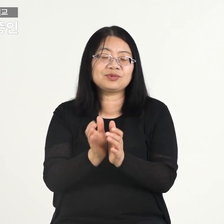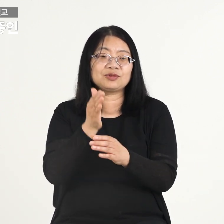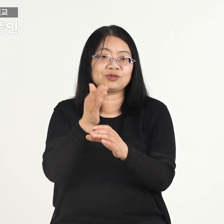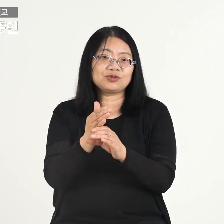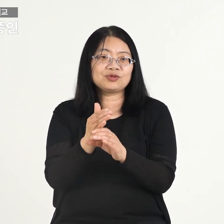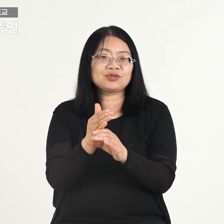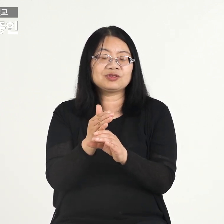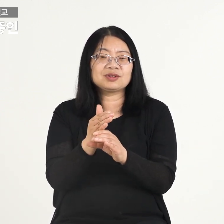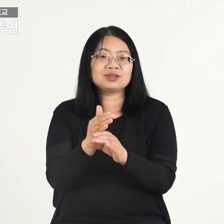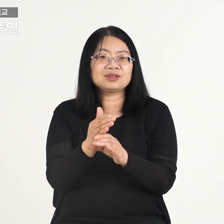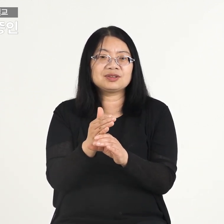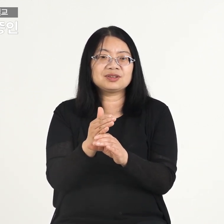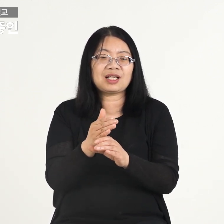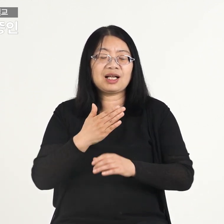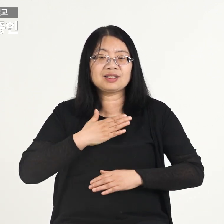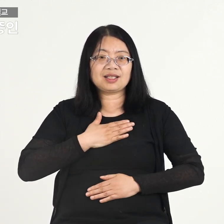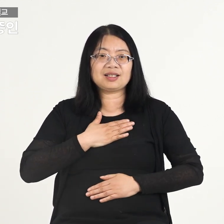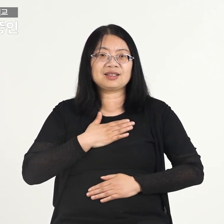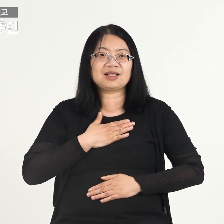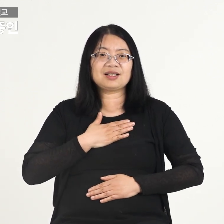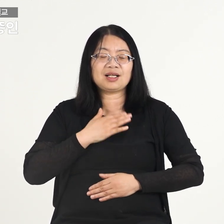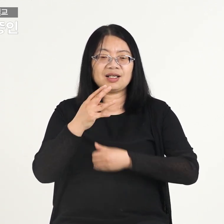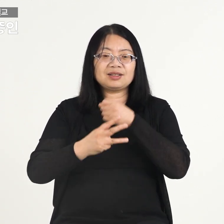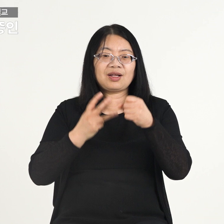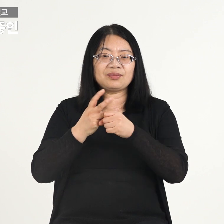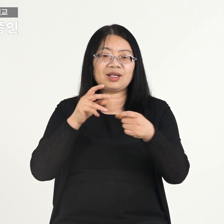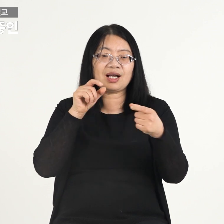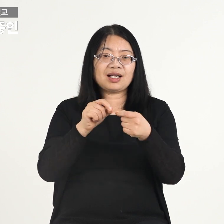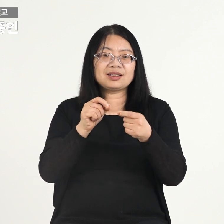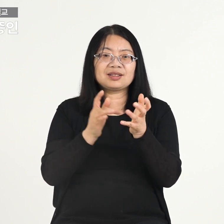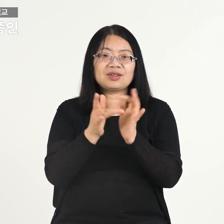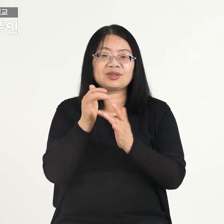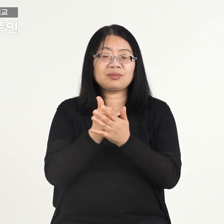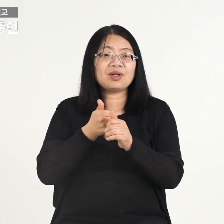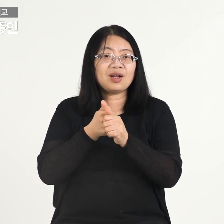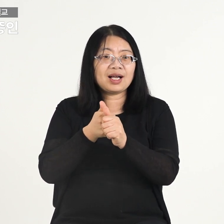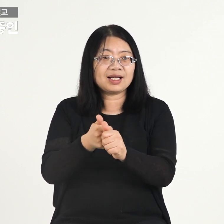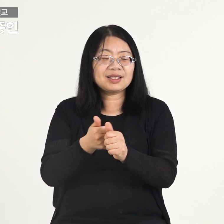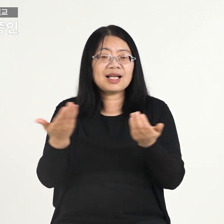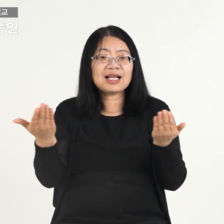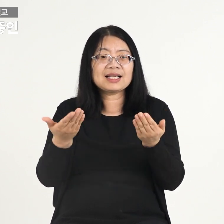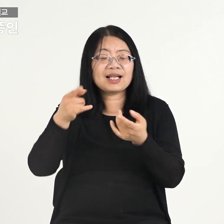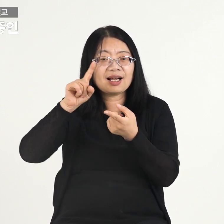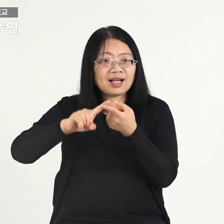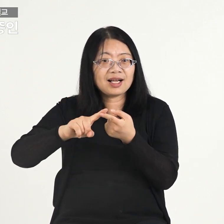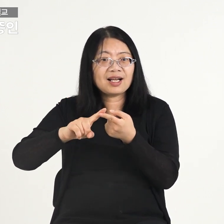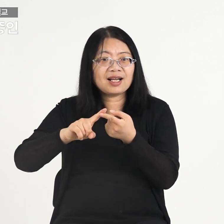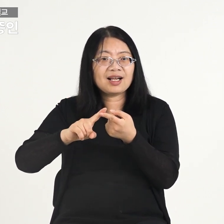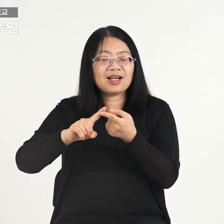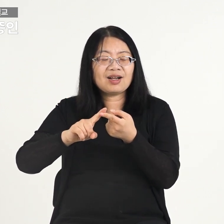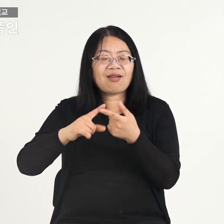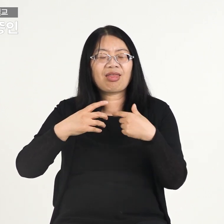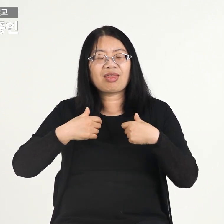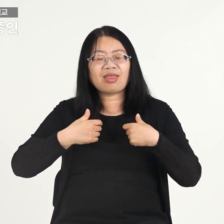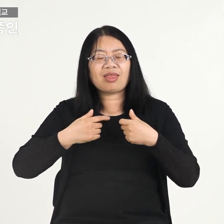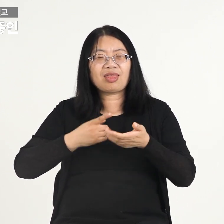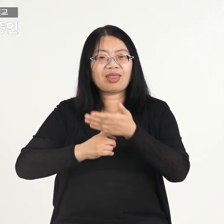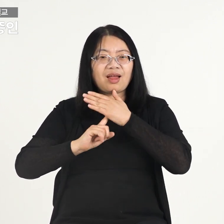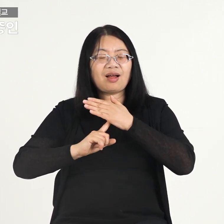가운데에도 자기가 3년 가까이 예수님을 쫓았던 일에 대해서